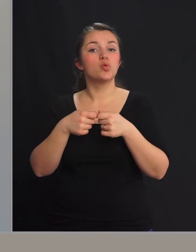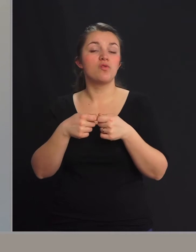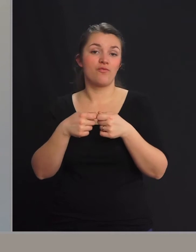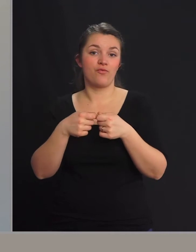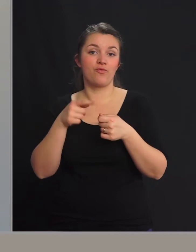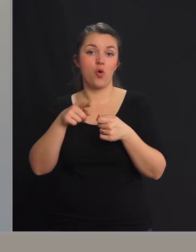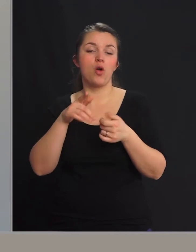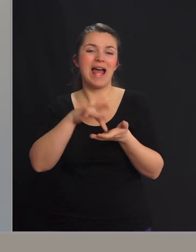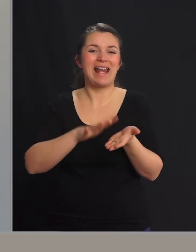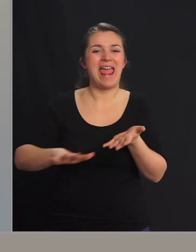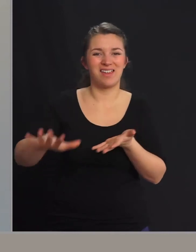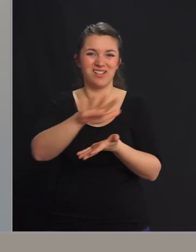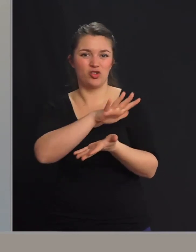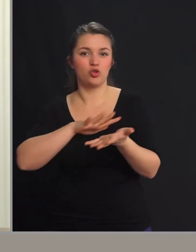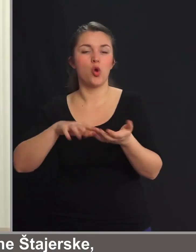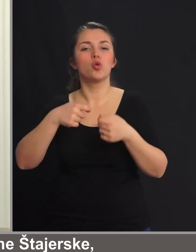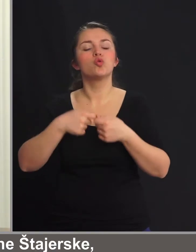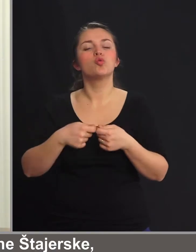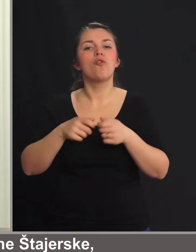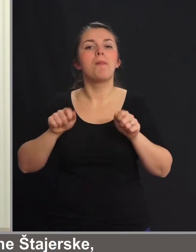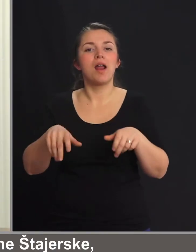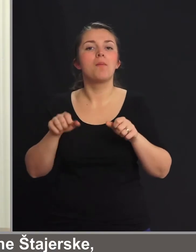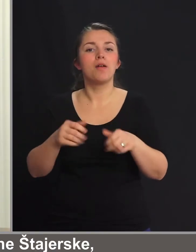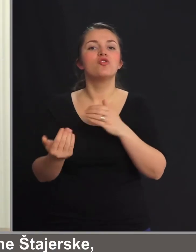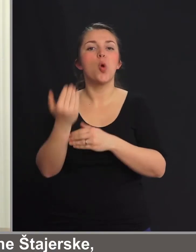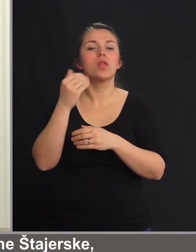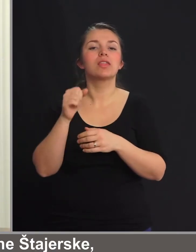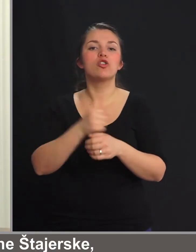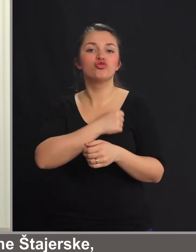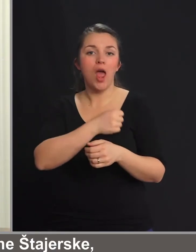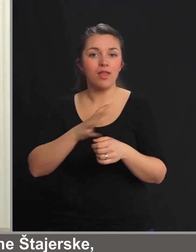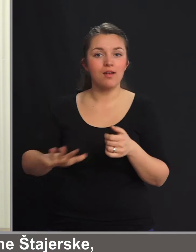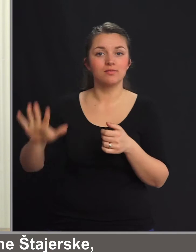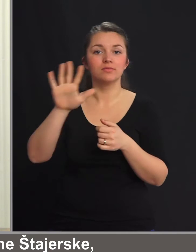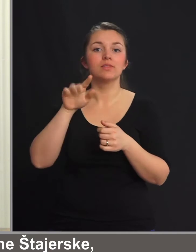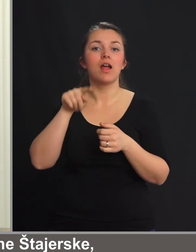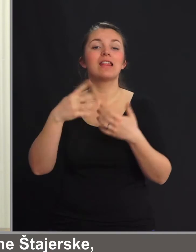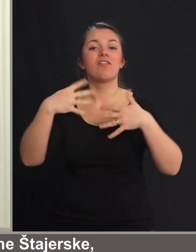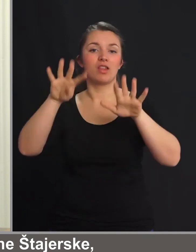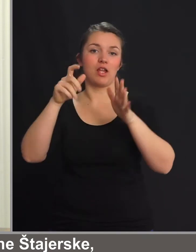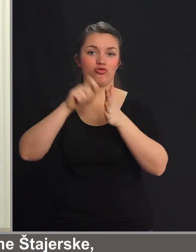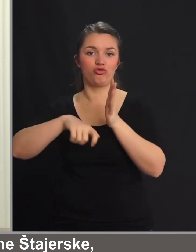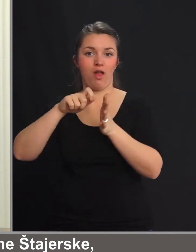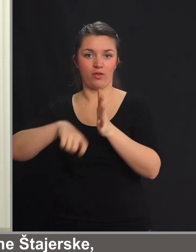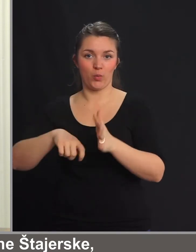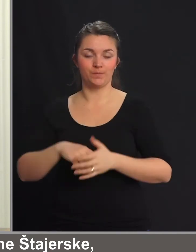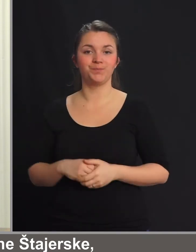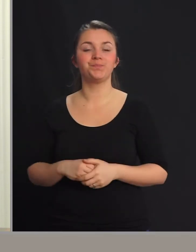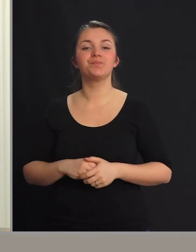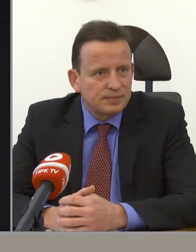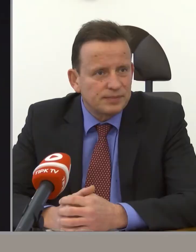v društvu, ki je sicer regijsko, Društvo paraplegikov vzhodne Štajerske, kjer je 19